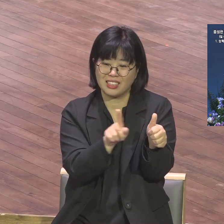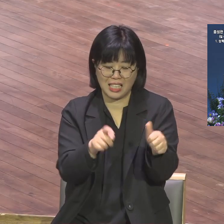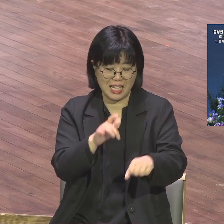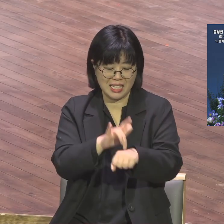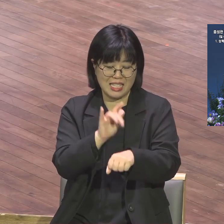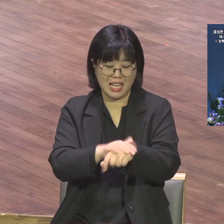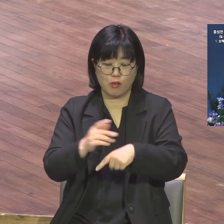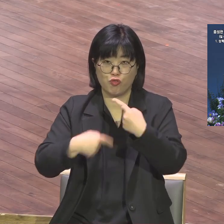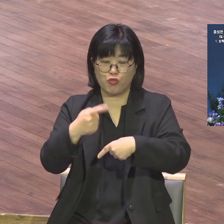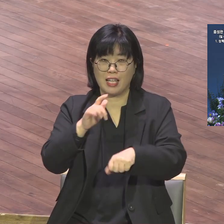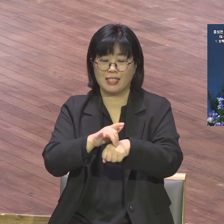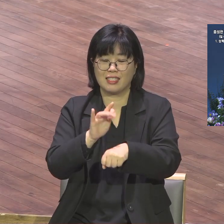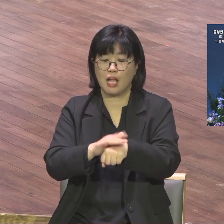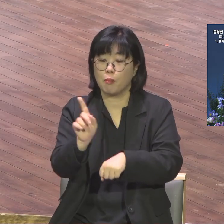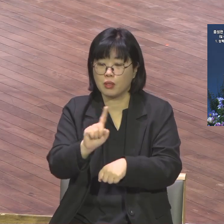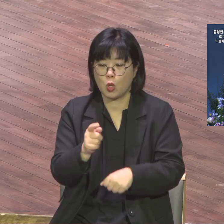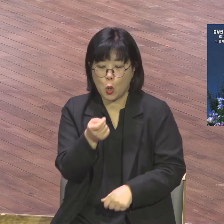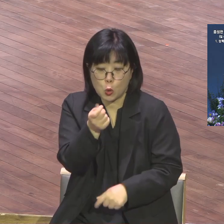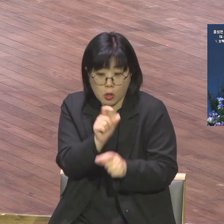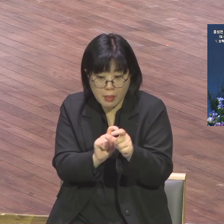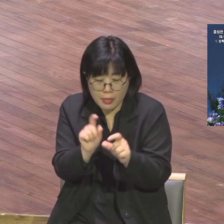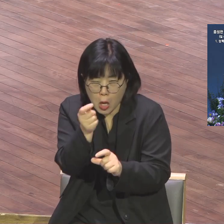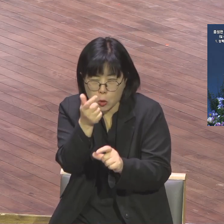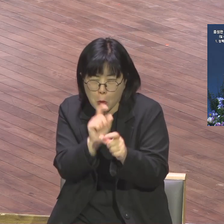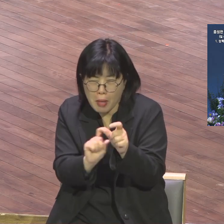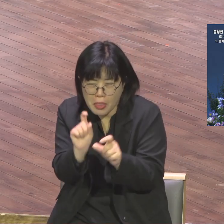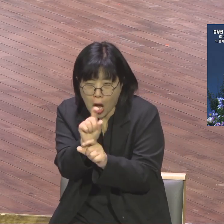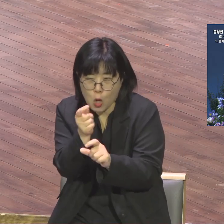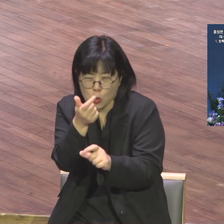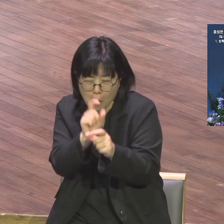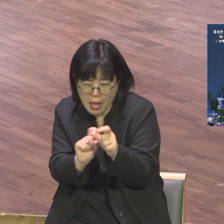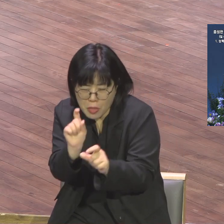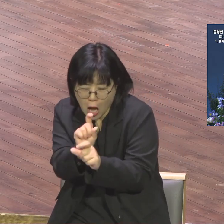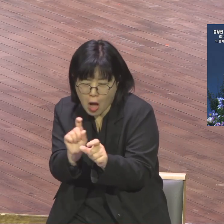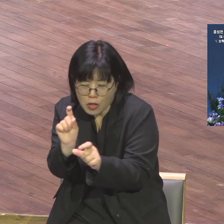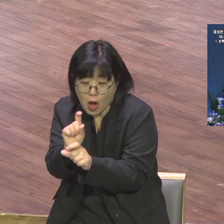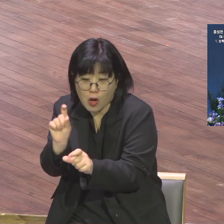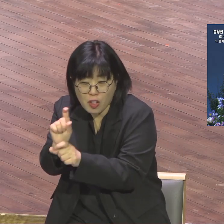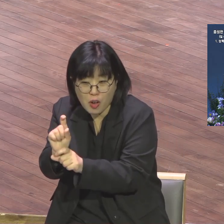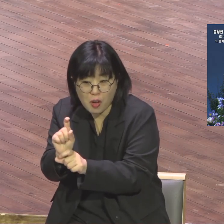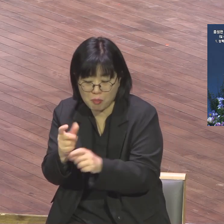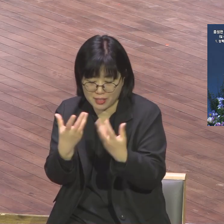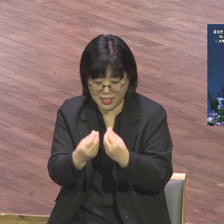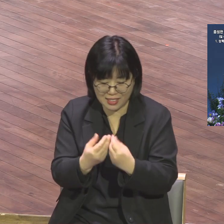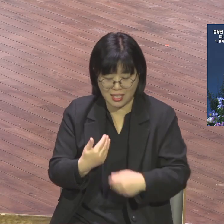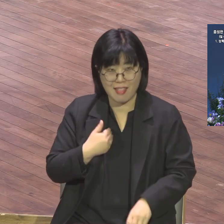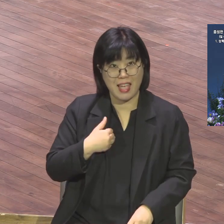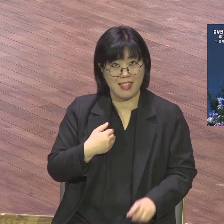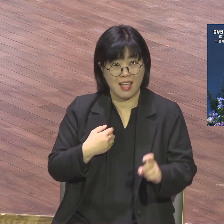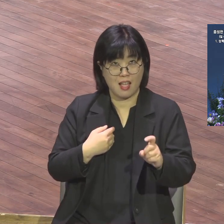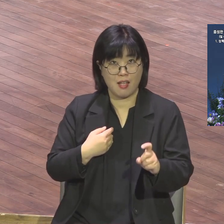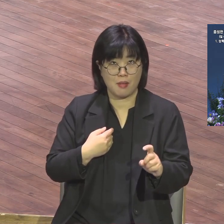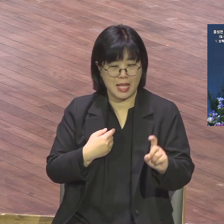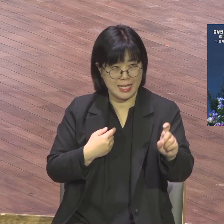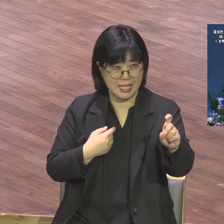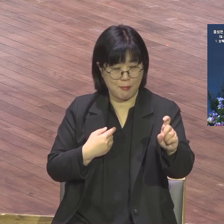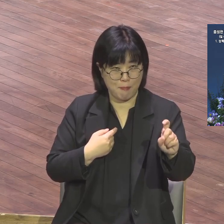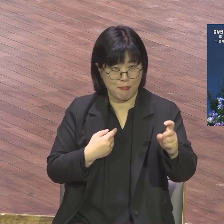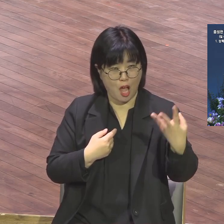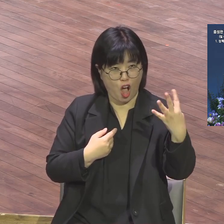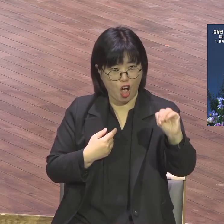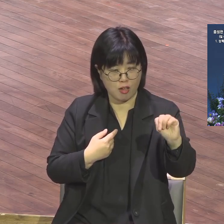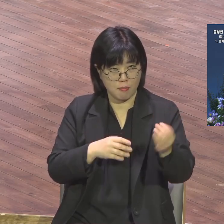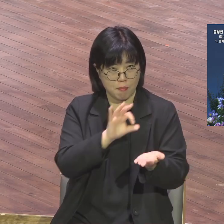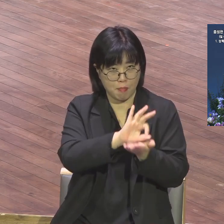요것만 딱 채우면 이번에 몇억 된다, 10억 된다, 100억 된다, 요것만 조금만 천억 계속 조가